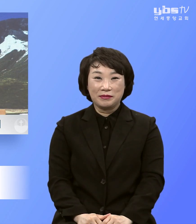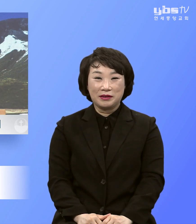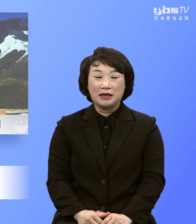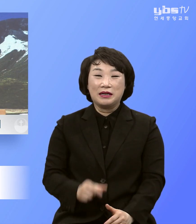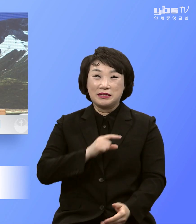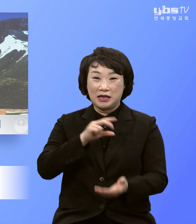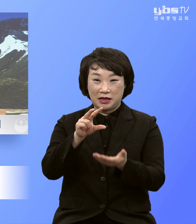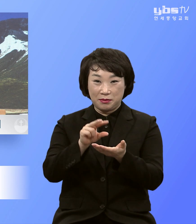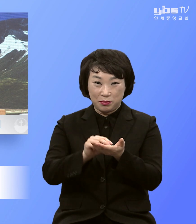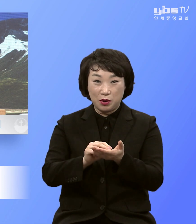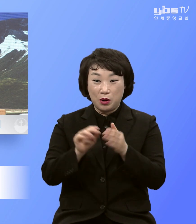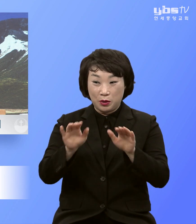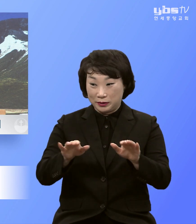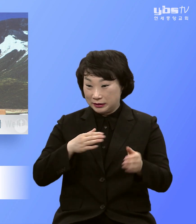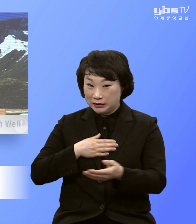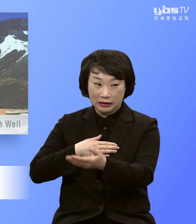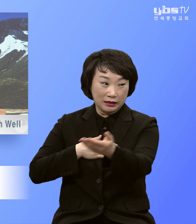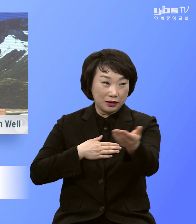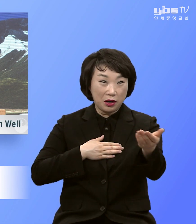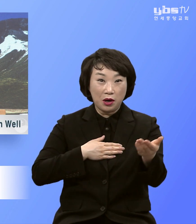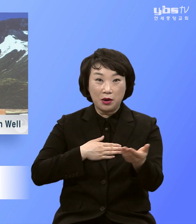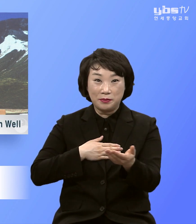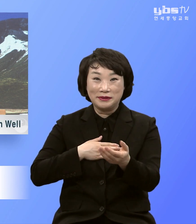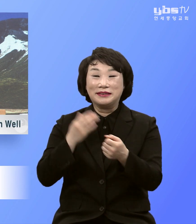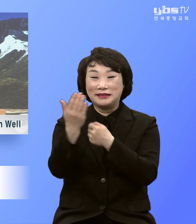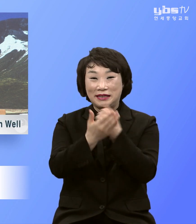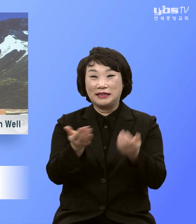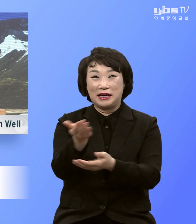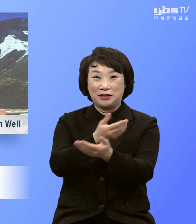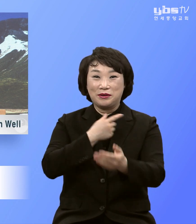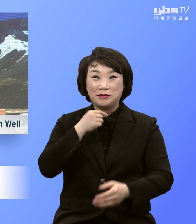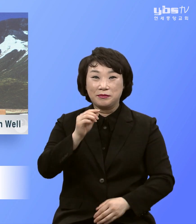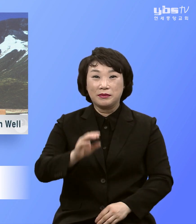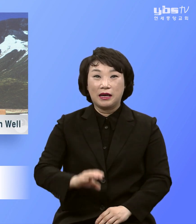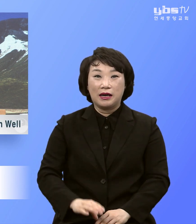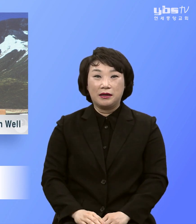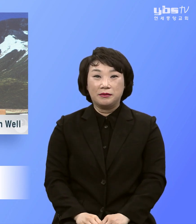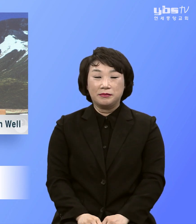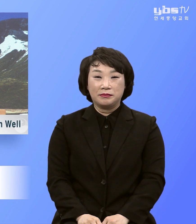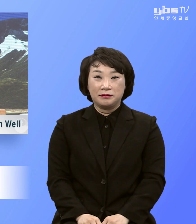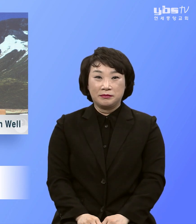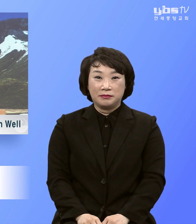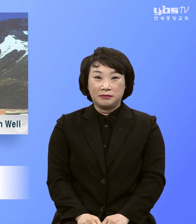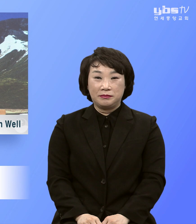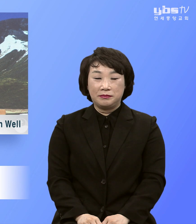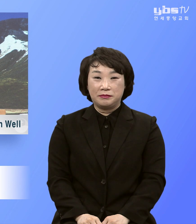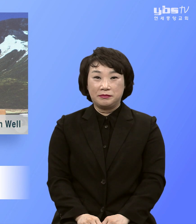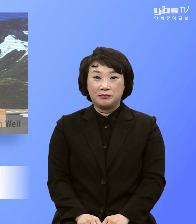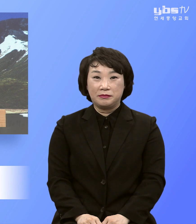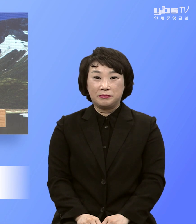이와 같은 제목으로 은혜를 나누고자 합니다.